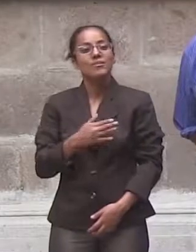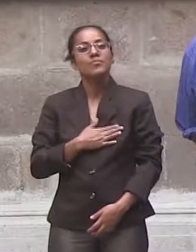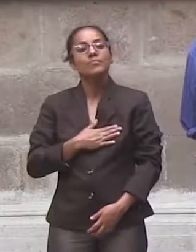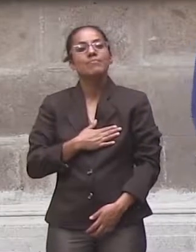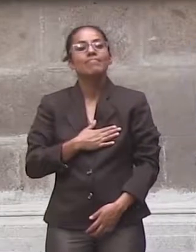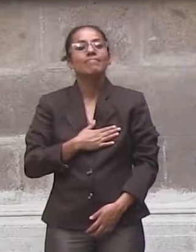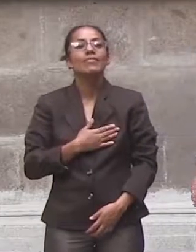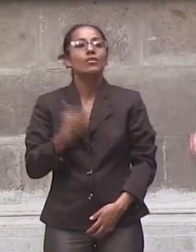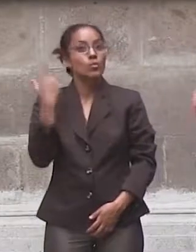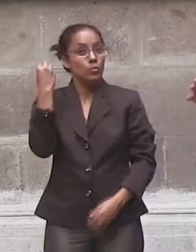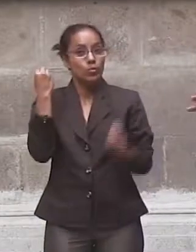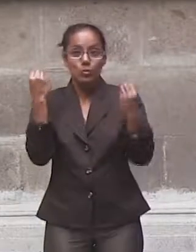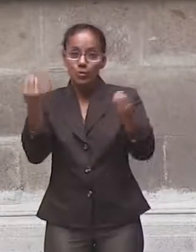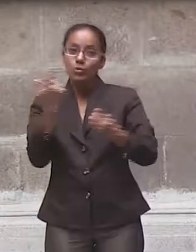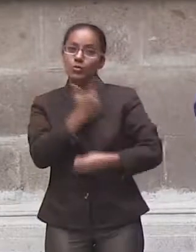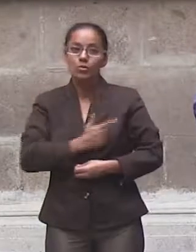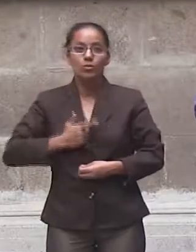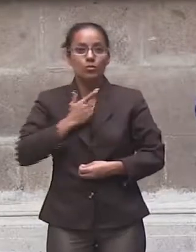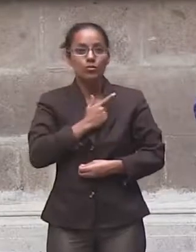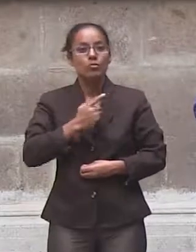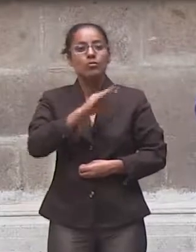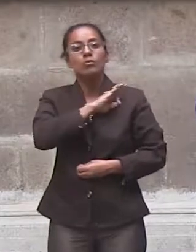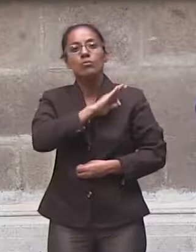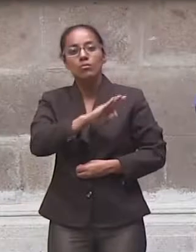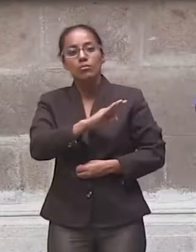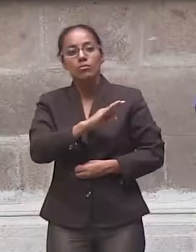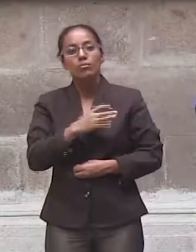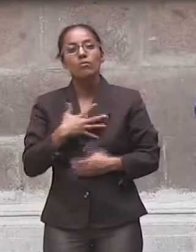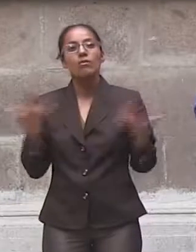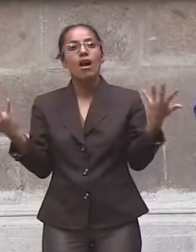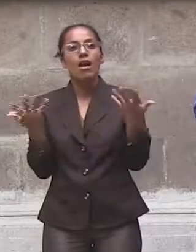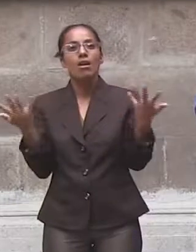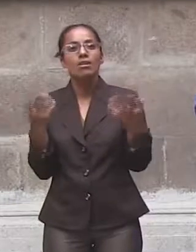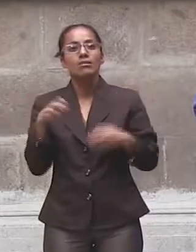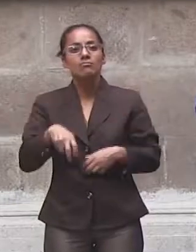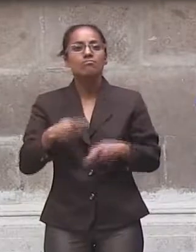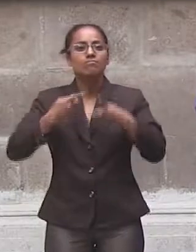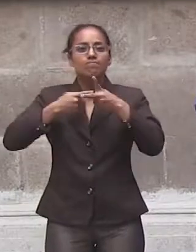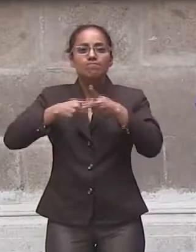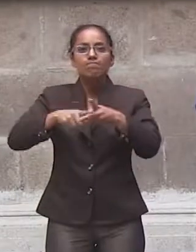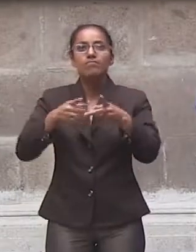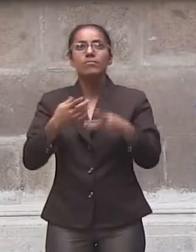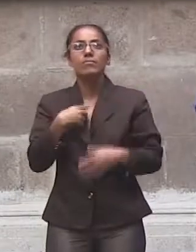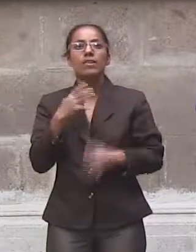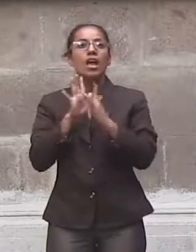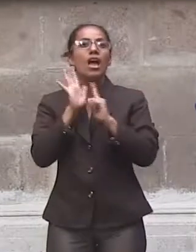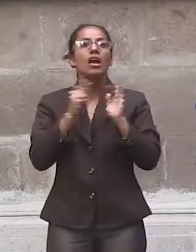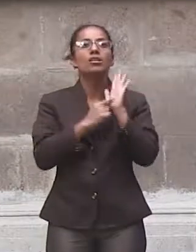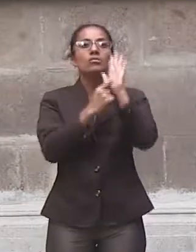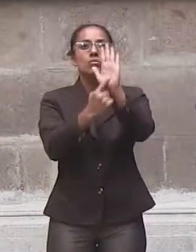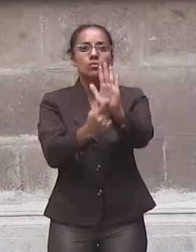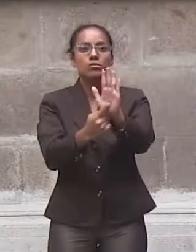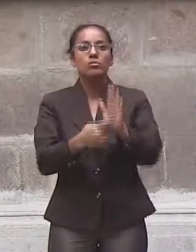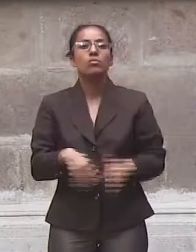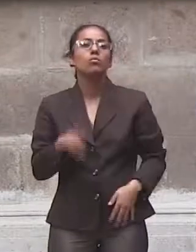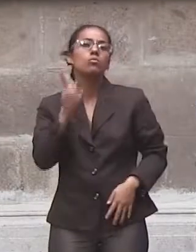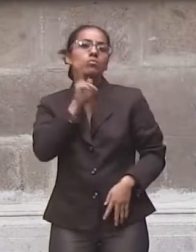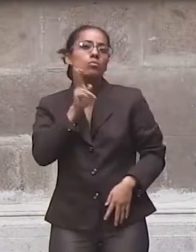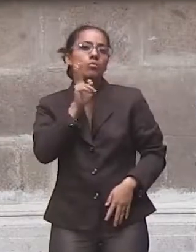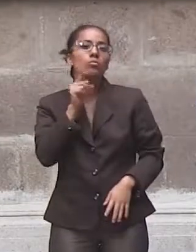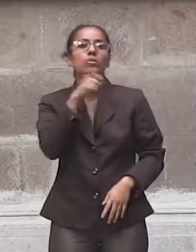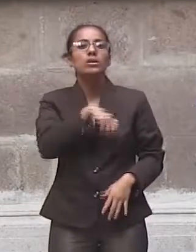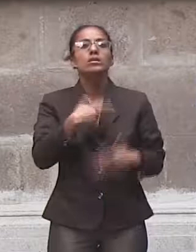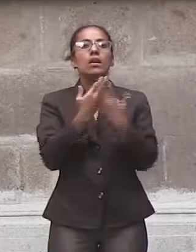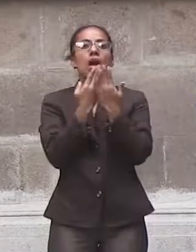es un gusto poder hacer esta introducción a esta muestra que se